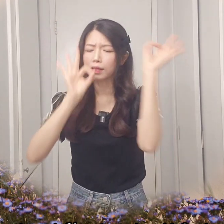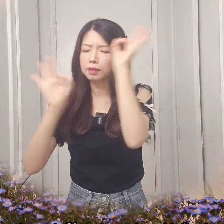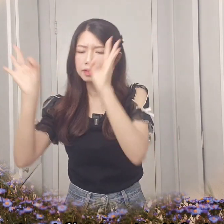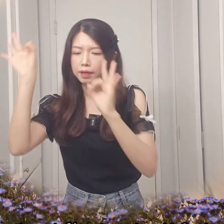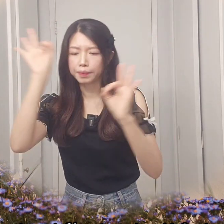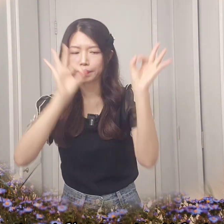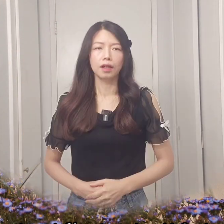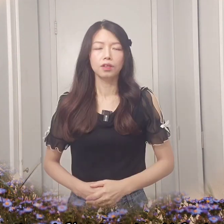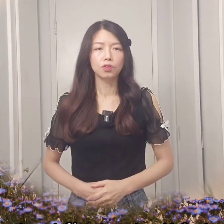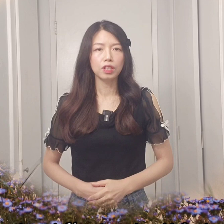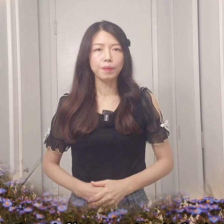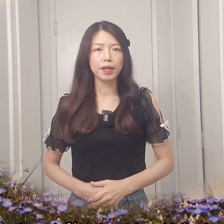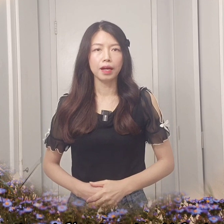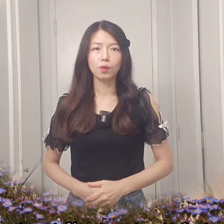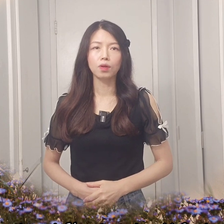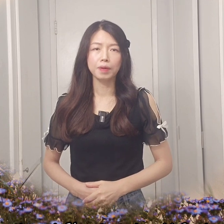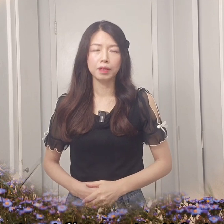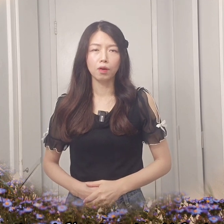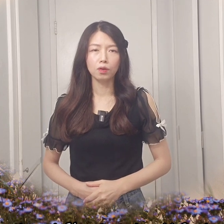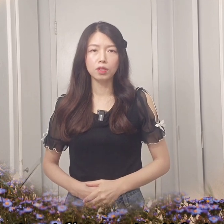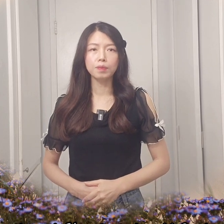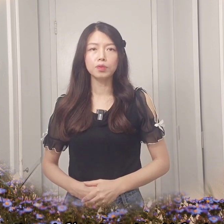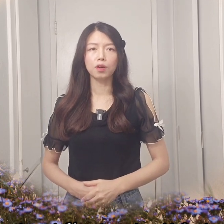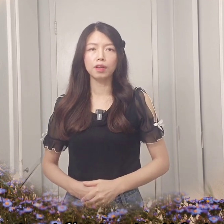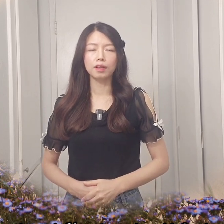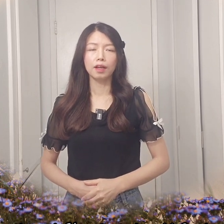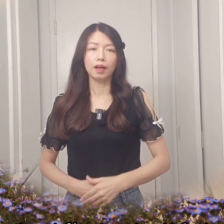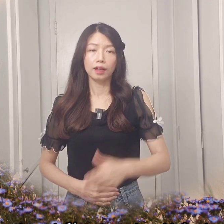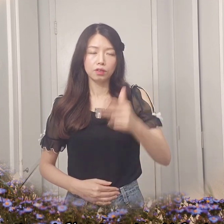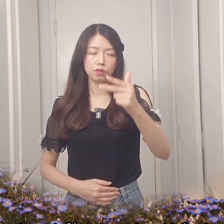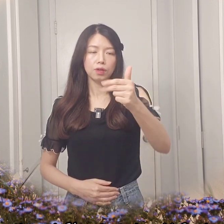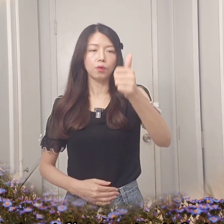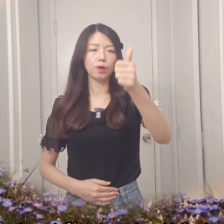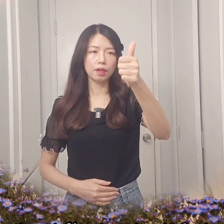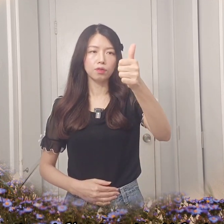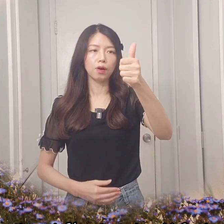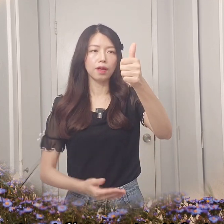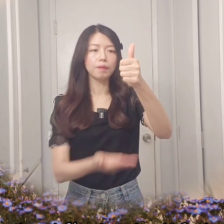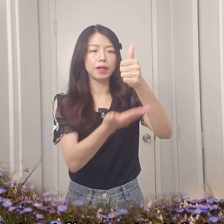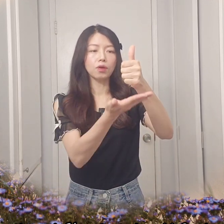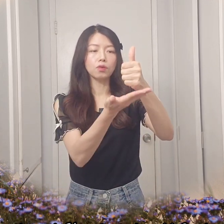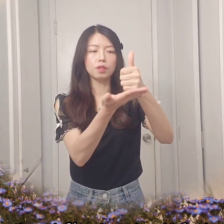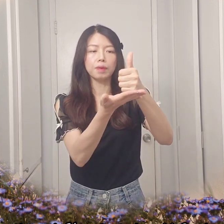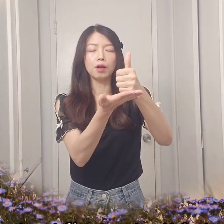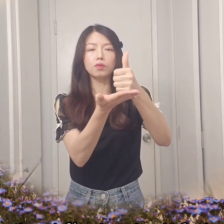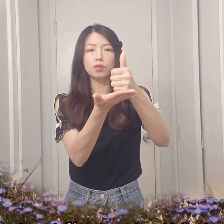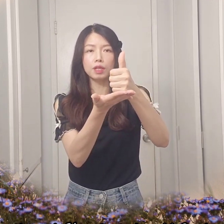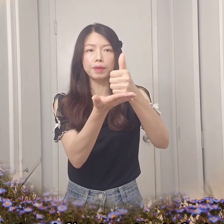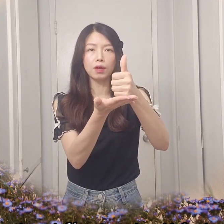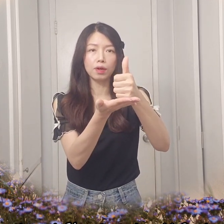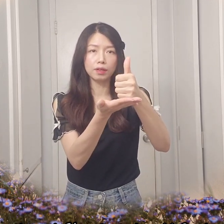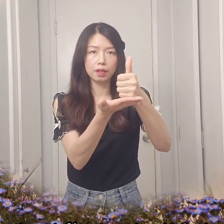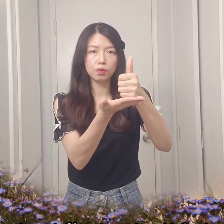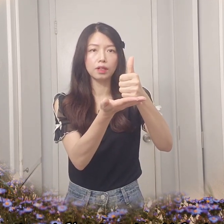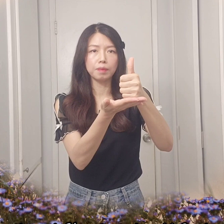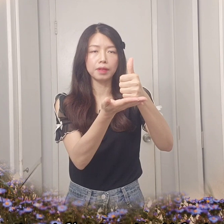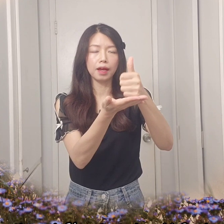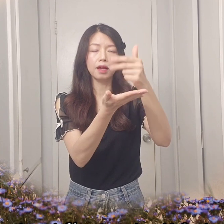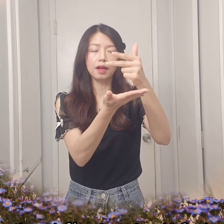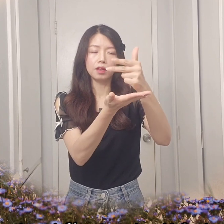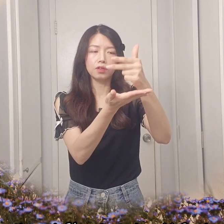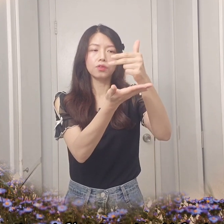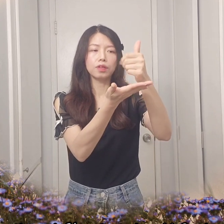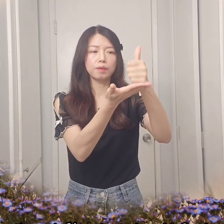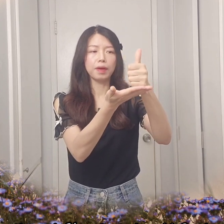뭔가 찾듯이. 주님의 약속을 믿어. 주님 수어는 아까 주라고 한 뜻의 수어에 받쳐주시면 주님이라고 한 뜻의 수어가